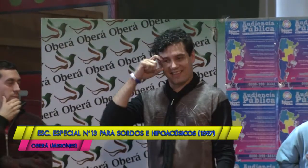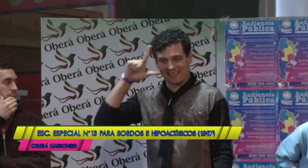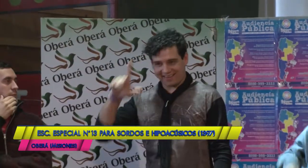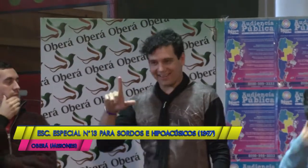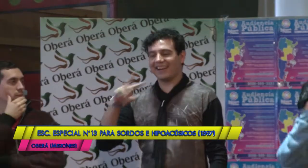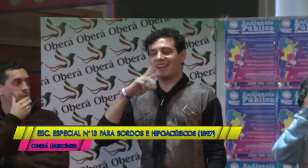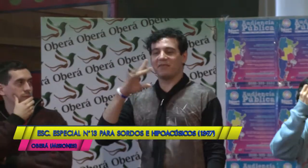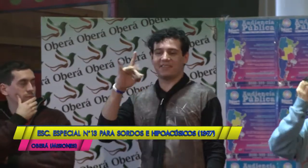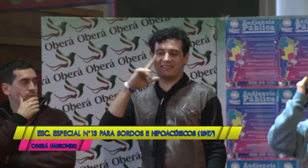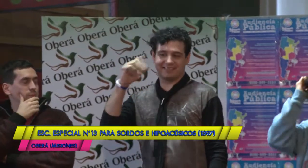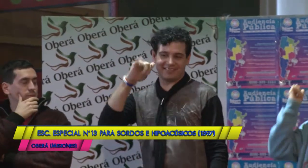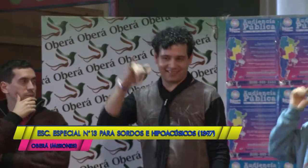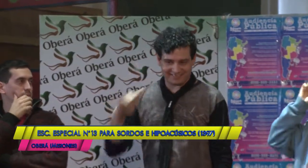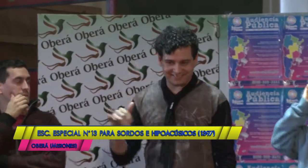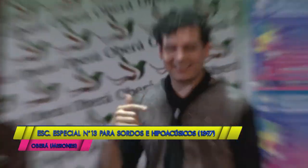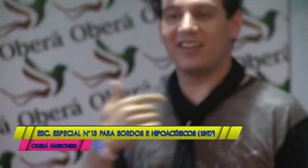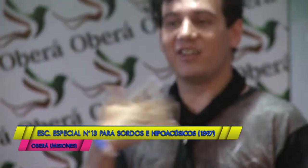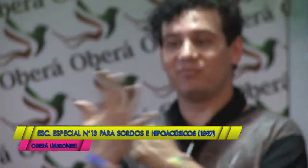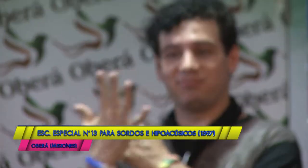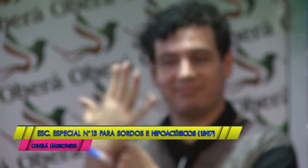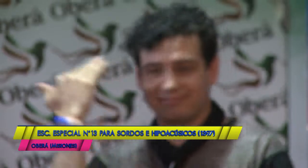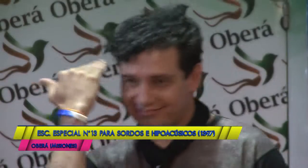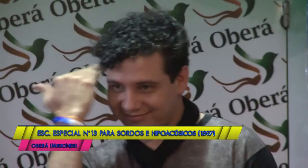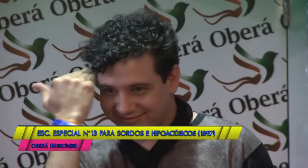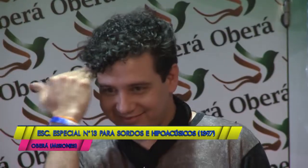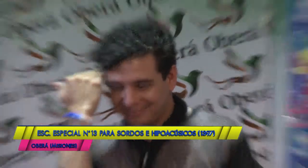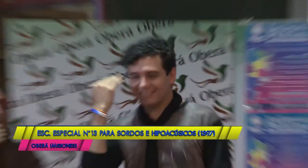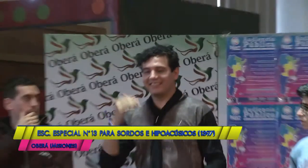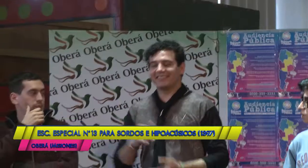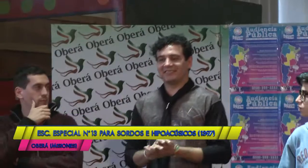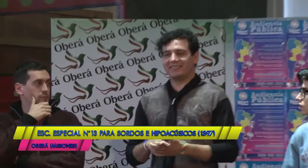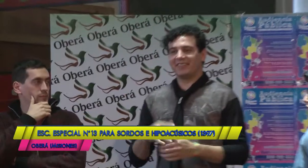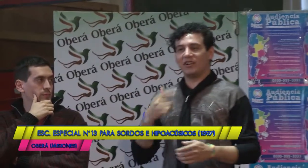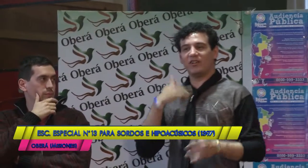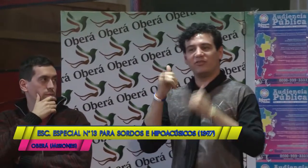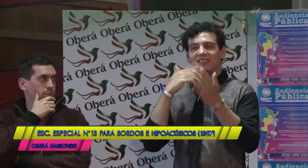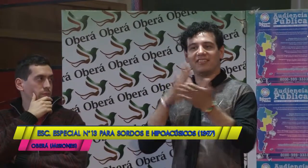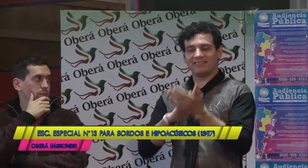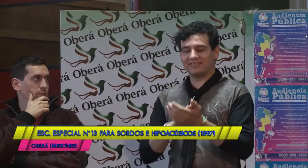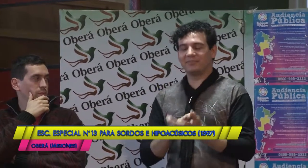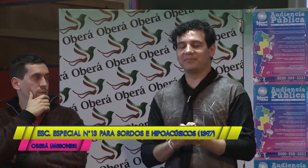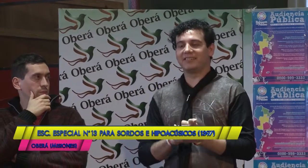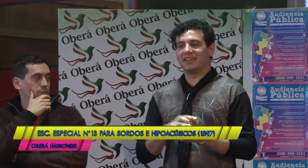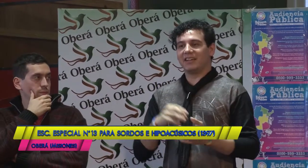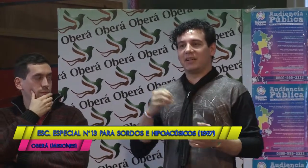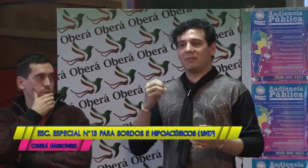Yo me llamo Daniel. Este es Díaz. Esta es mi seña personal. Les voy a hablar acerca de...